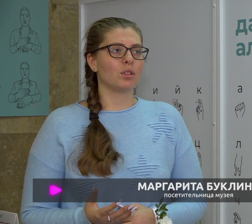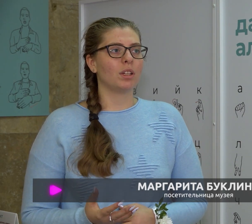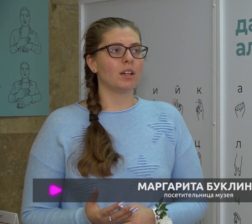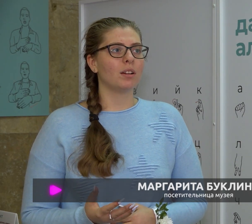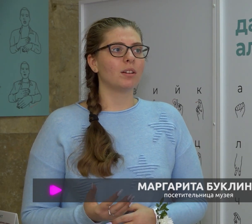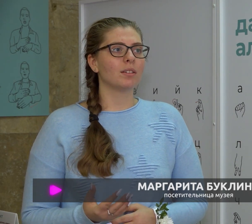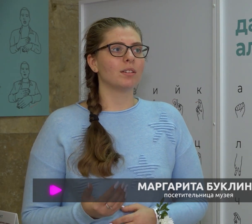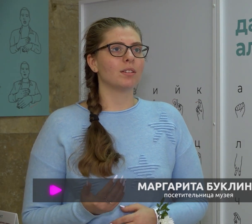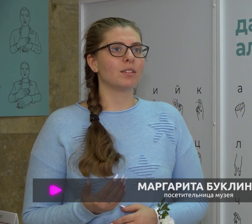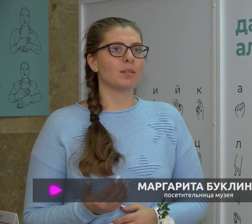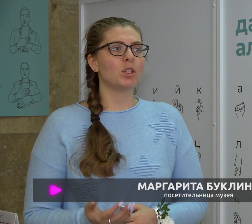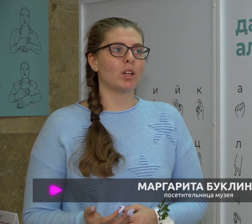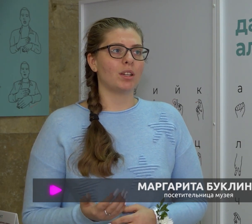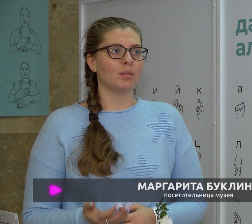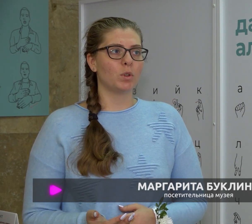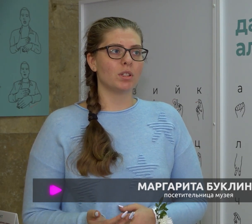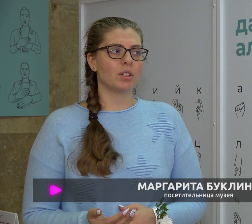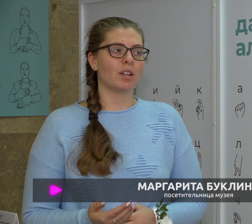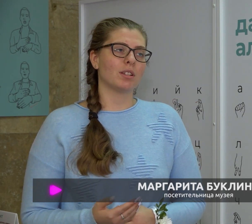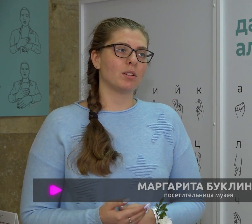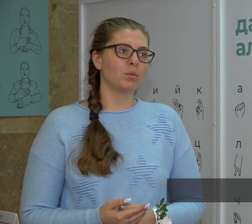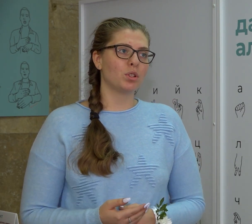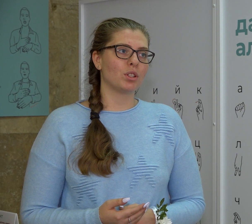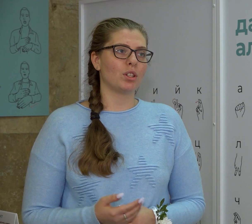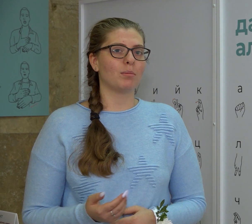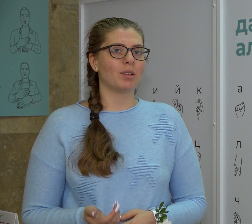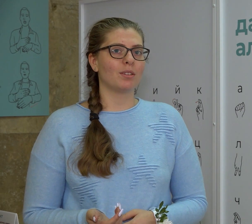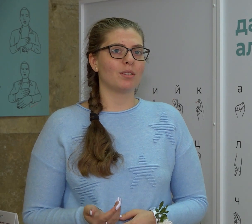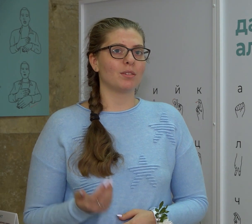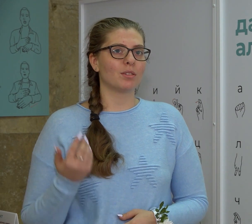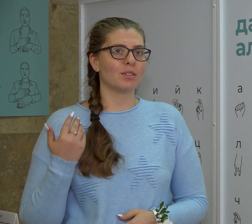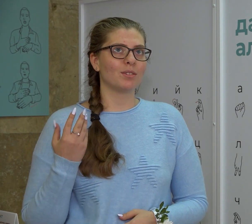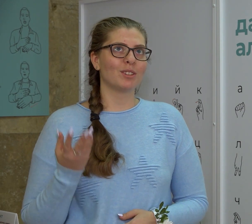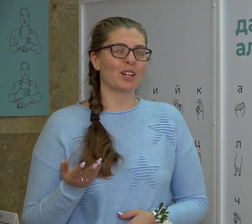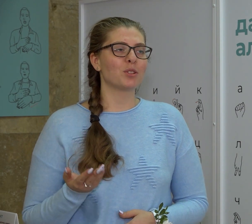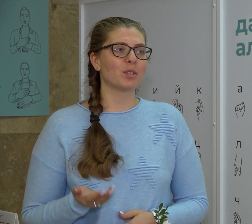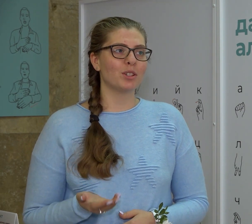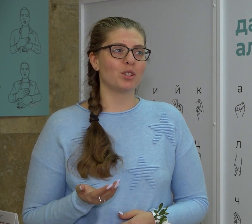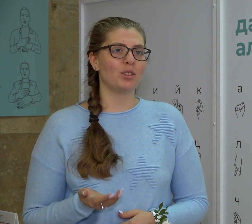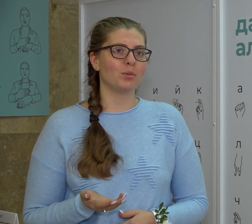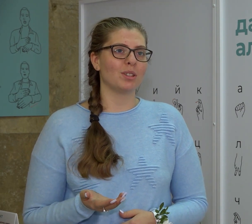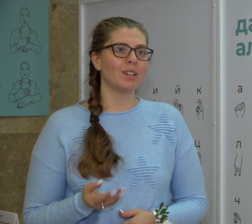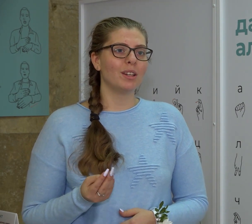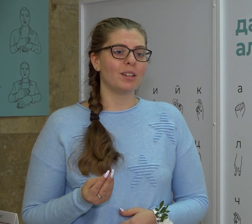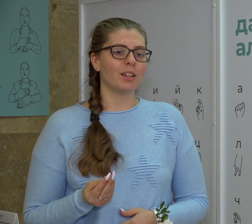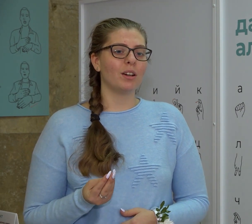она замечает эмоции гораздо лучше, чем хорошо слышащие люди. И она